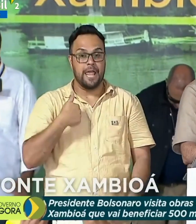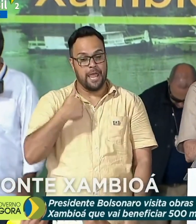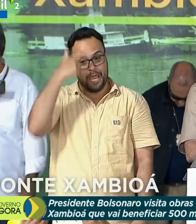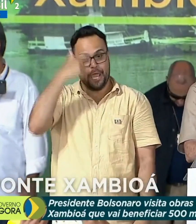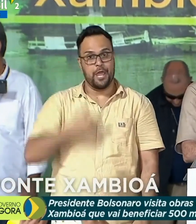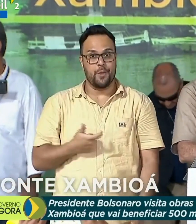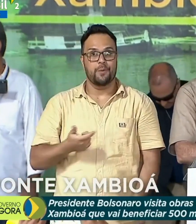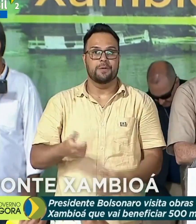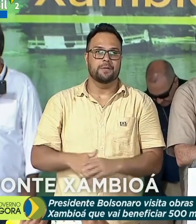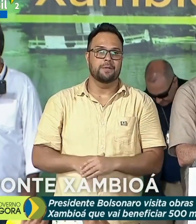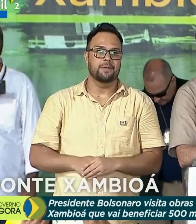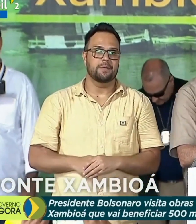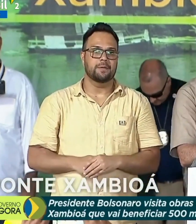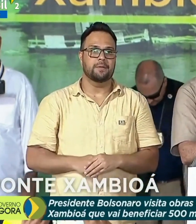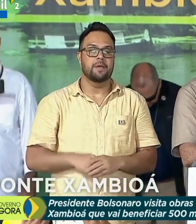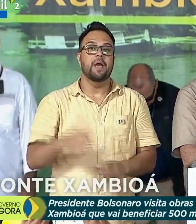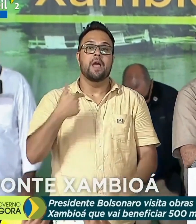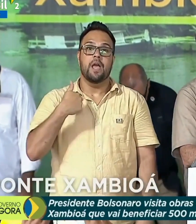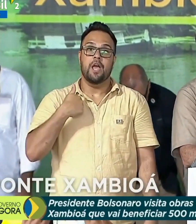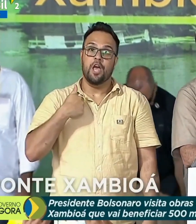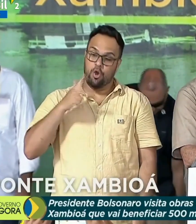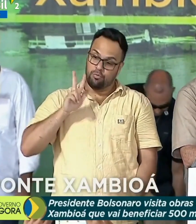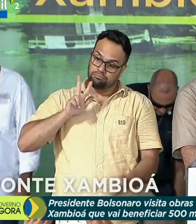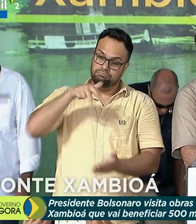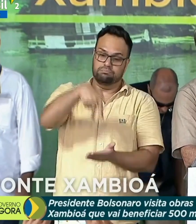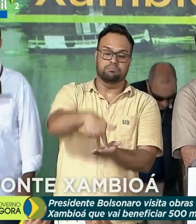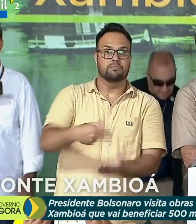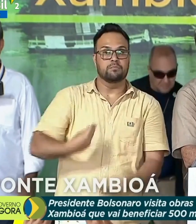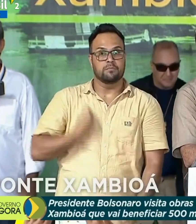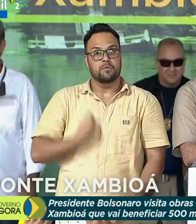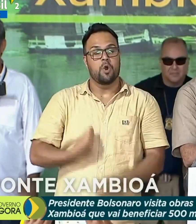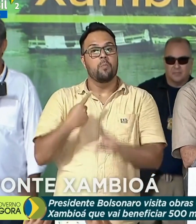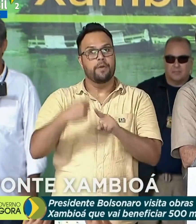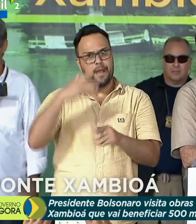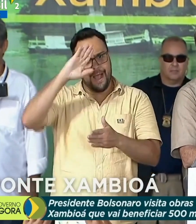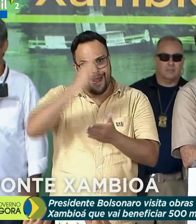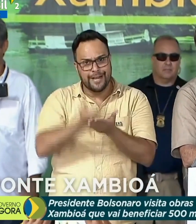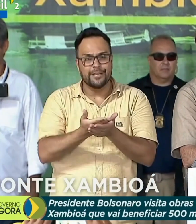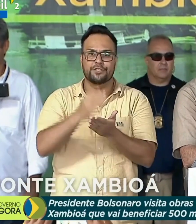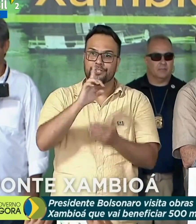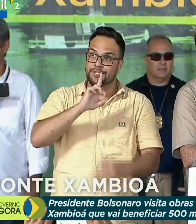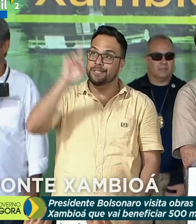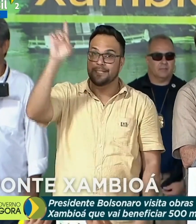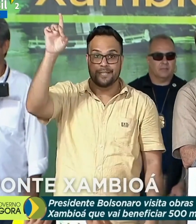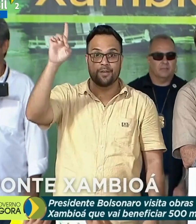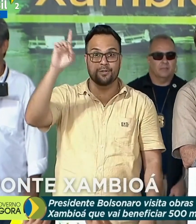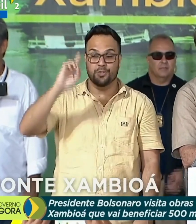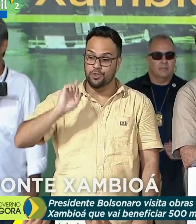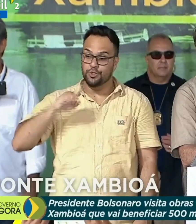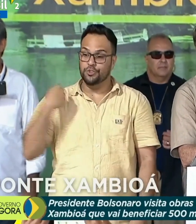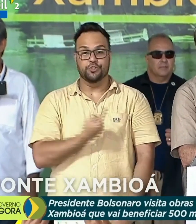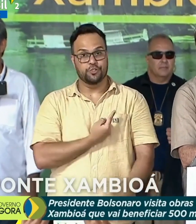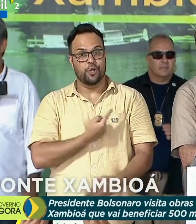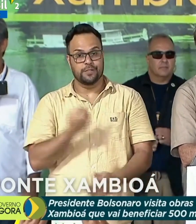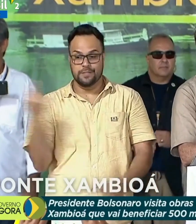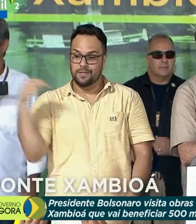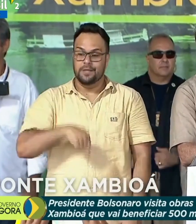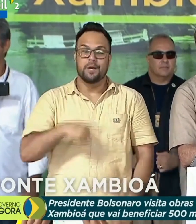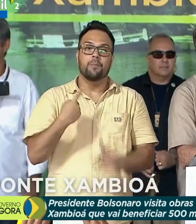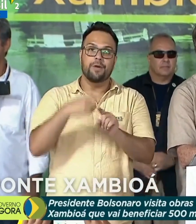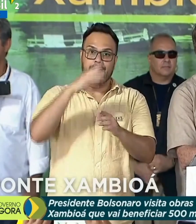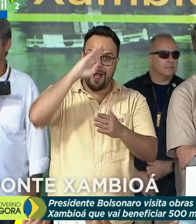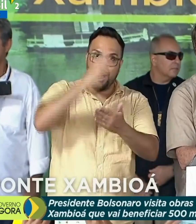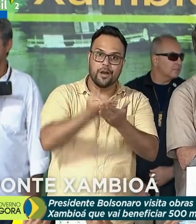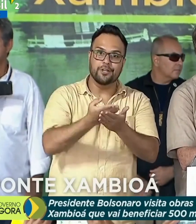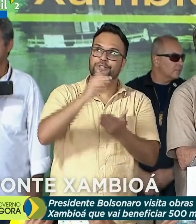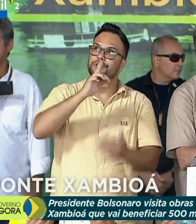sou. Estou aqui porque acredito em Deus. Estamos aqui porque acreditamos em